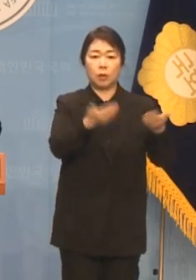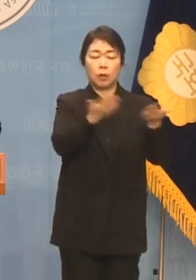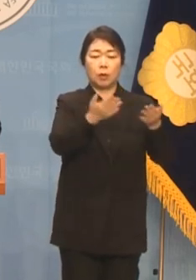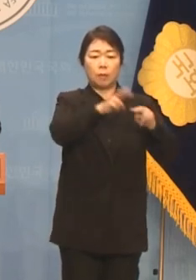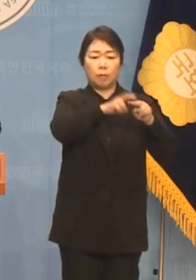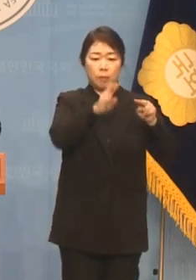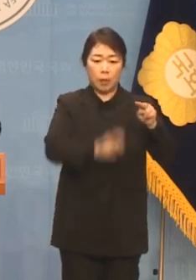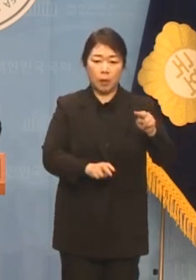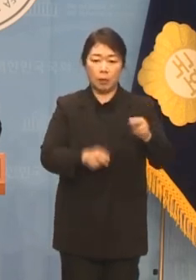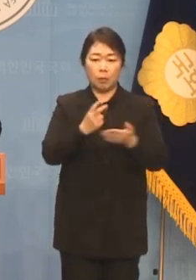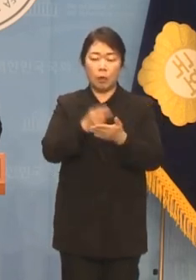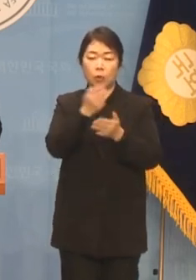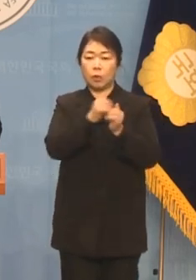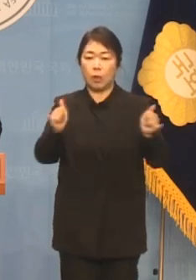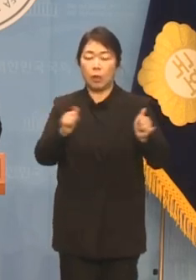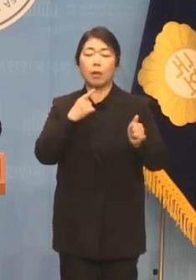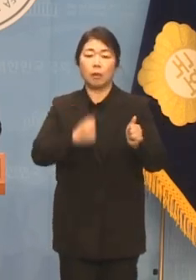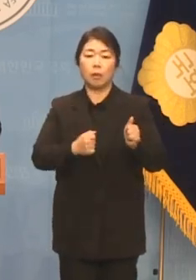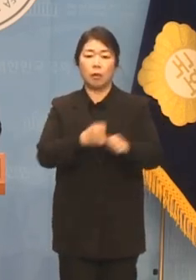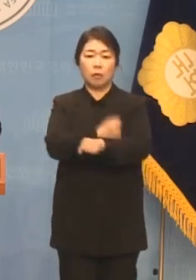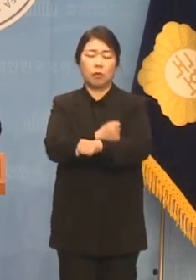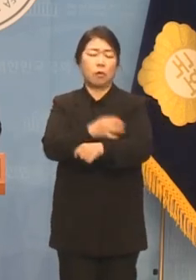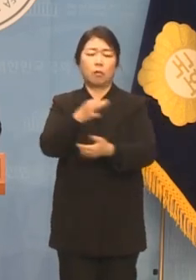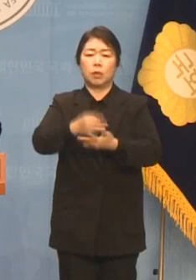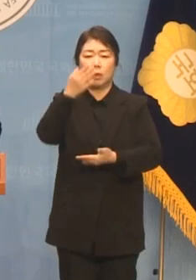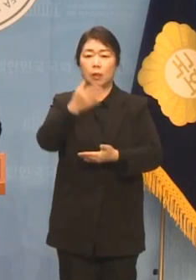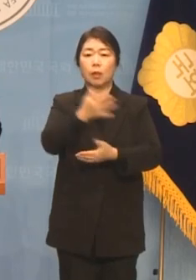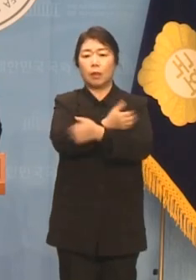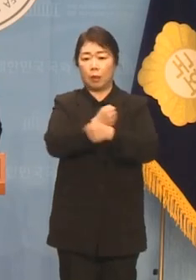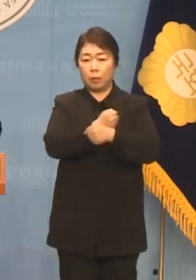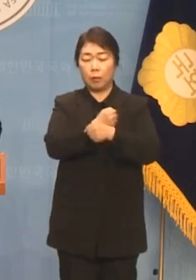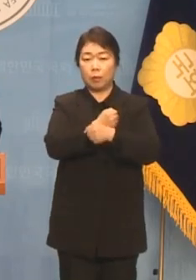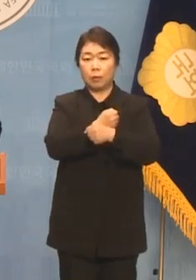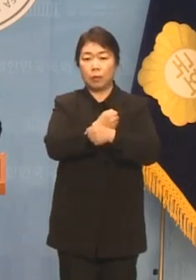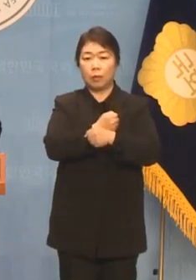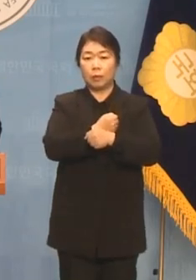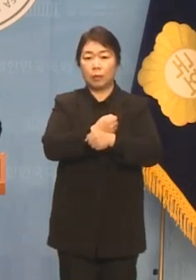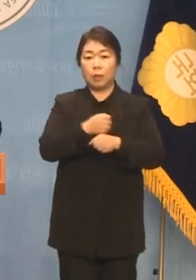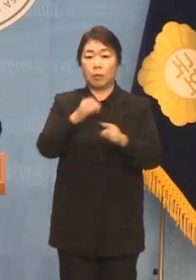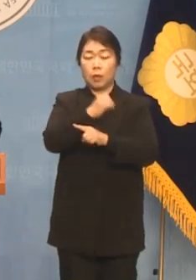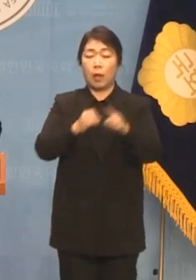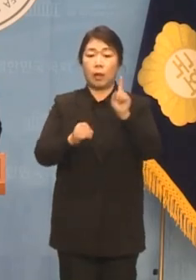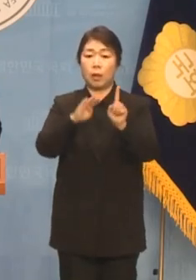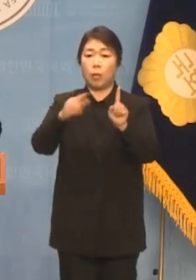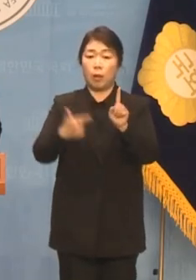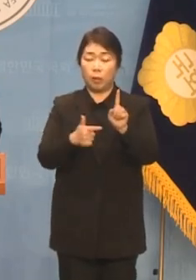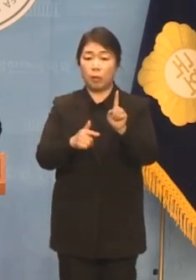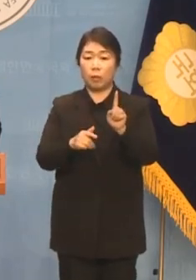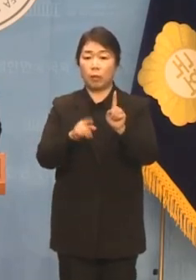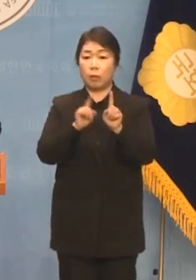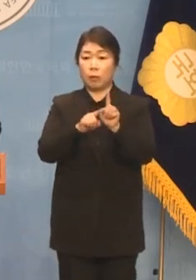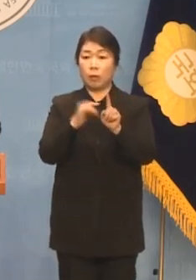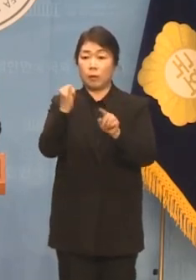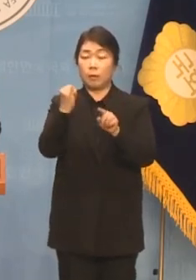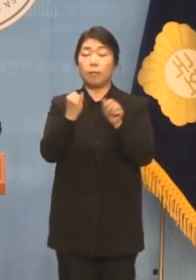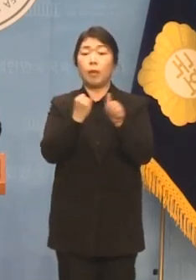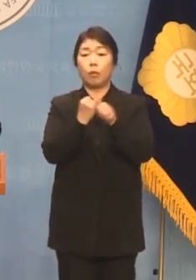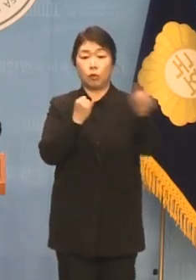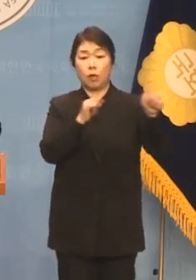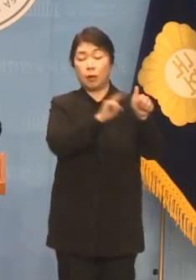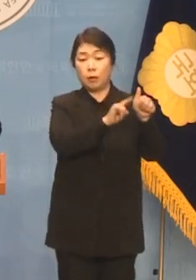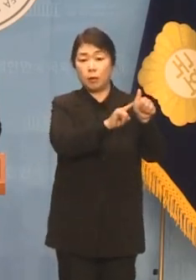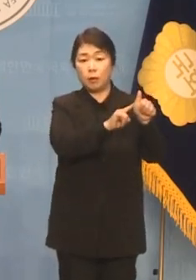조국 혁신단 비례 1번 박은정 후보의 배우자는 다단계 사기 사건 회사 대표로부터